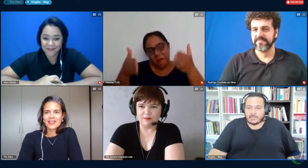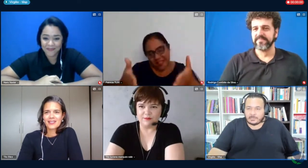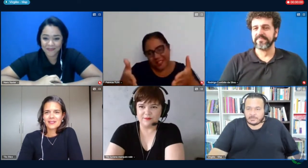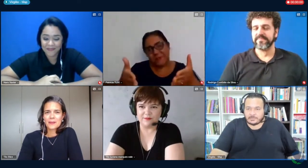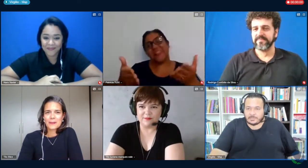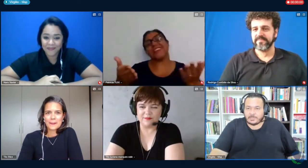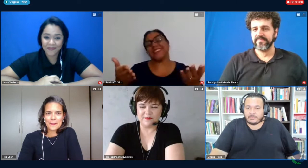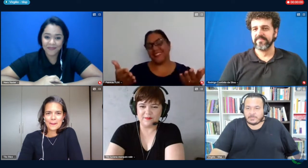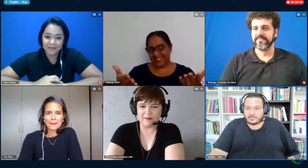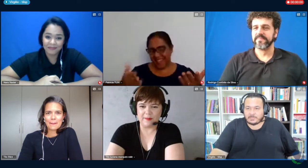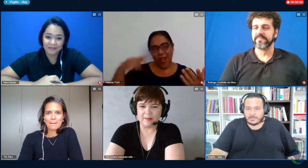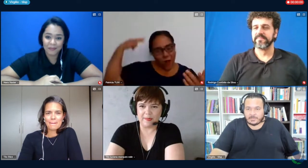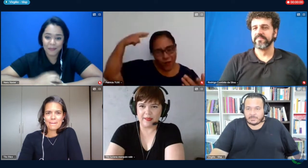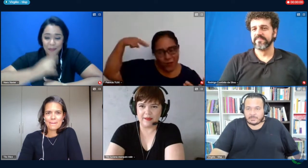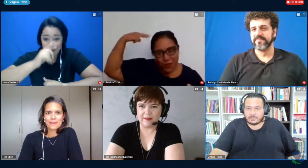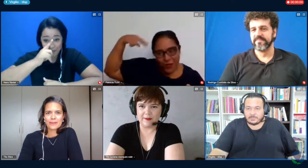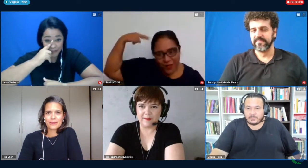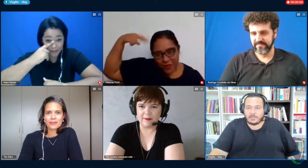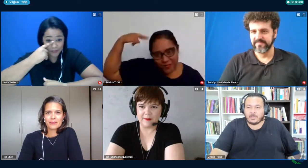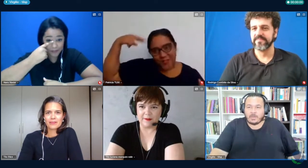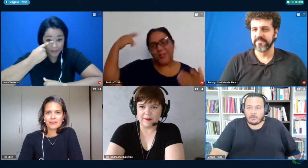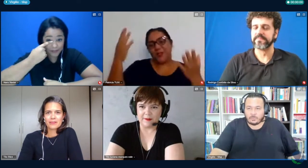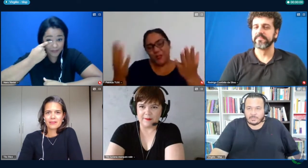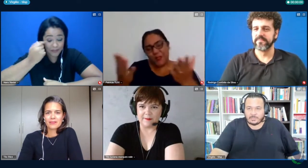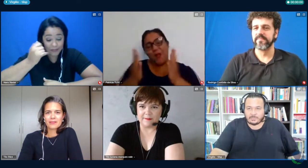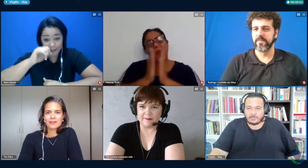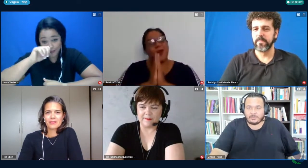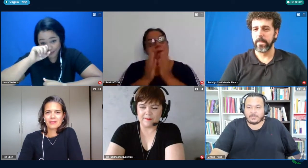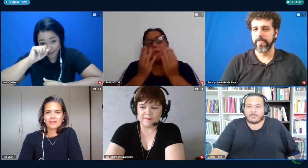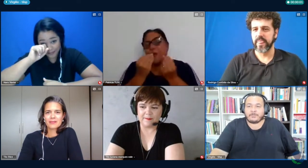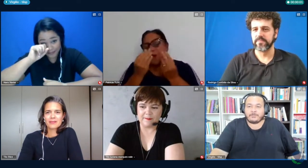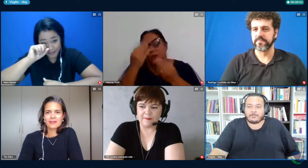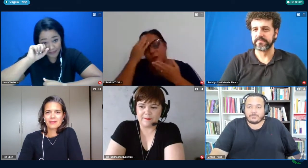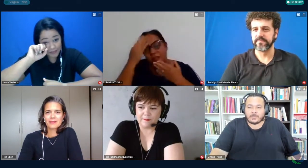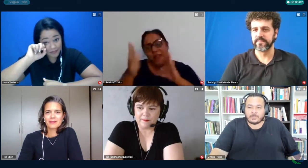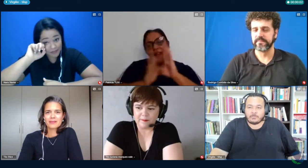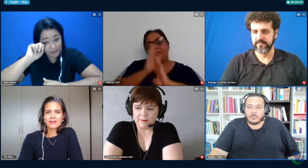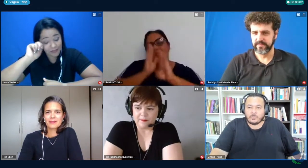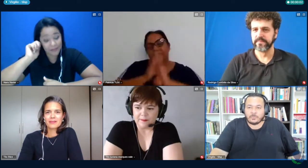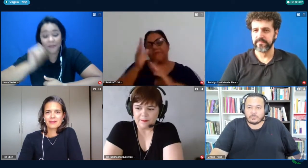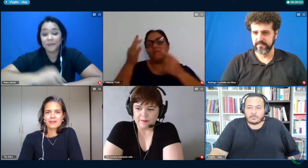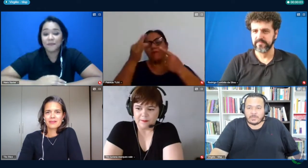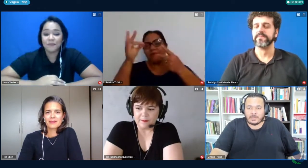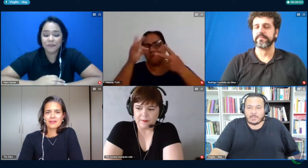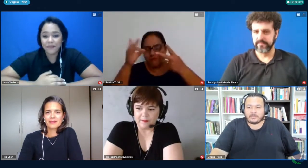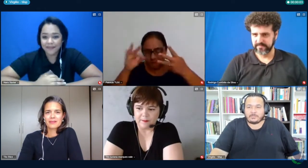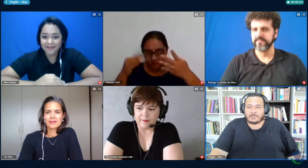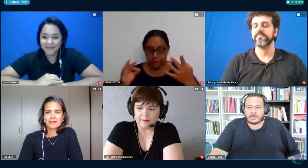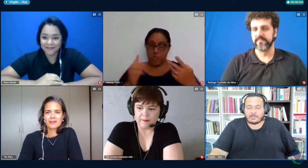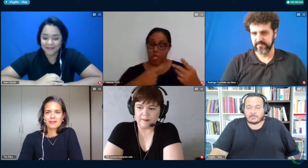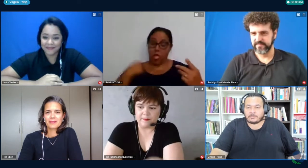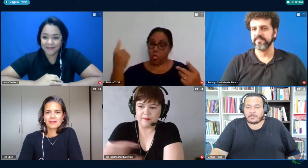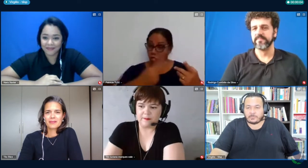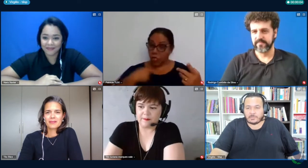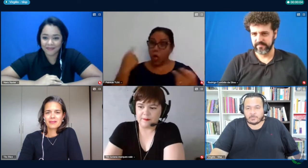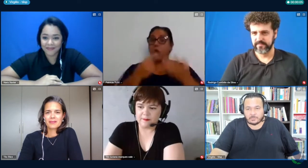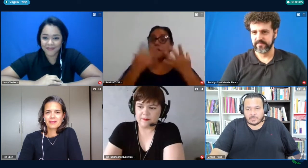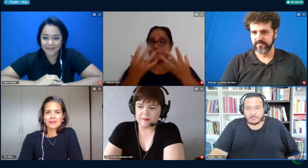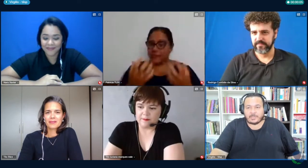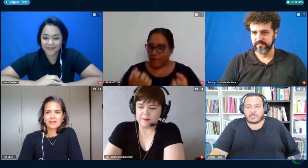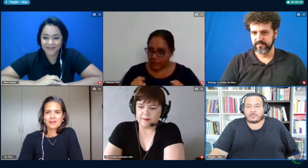Gostaria de agradecer imensamente ao Rodrigo. Muito obrigado